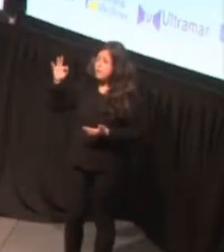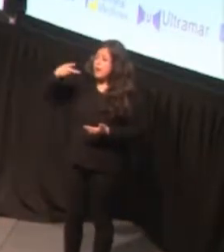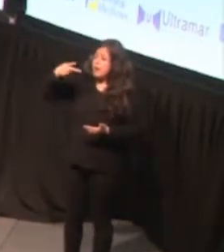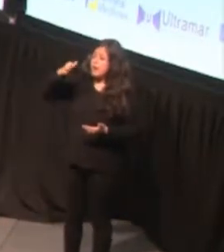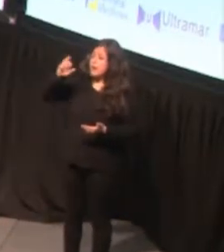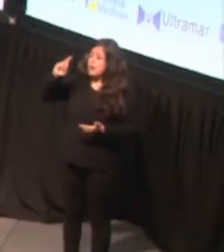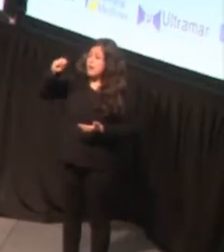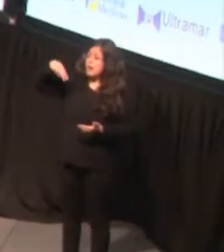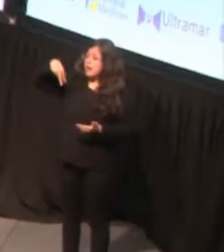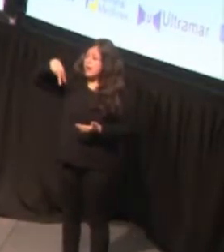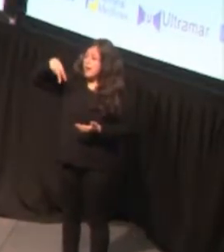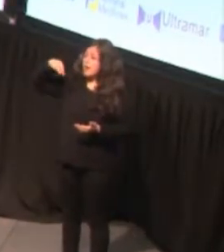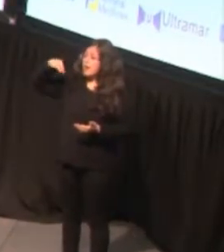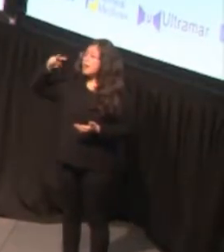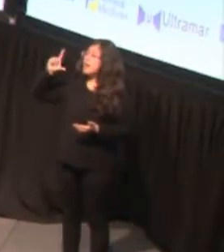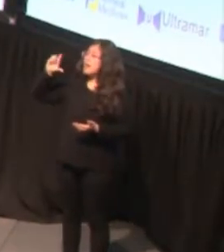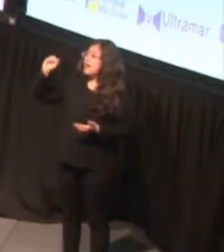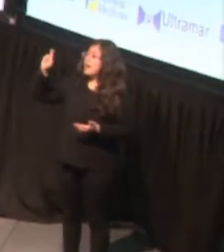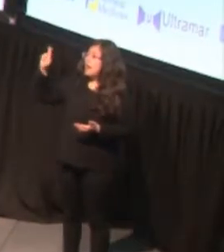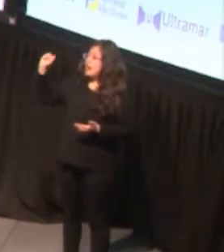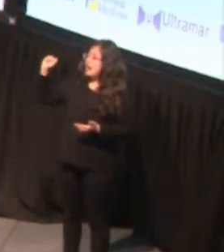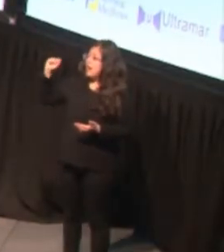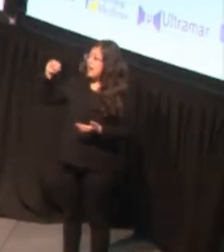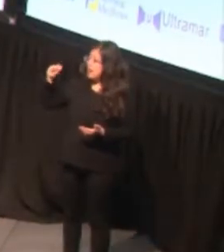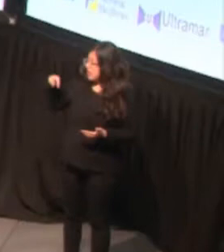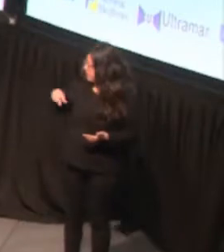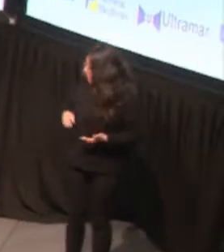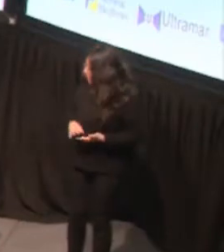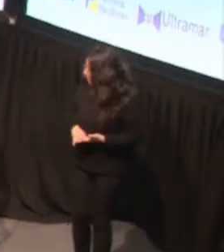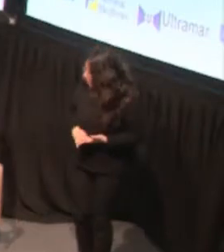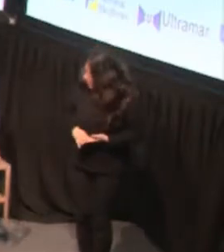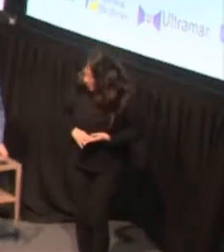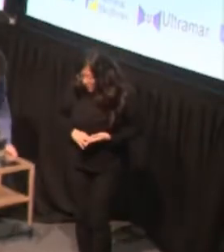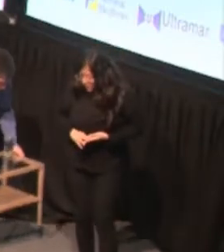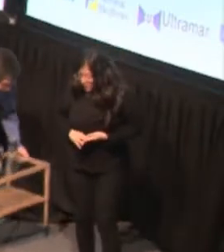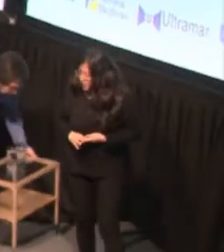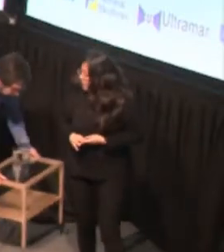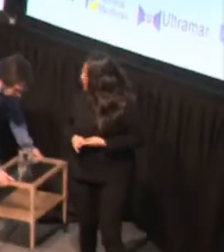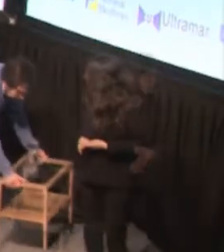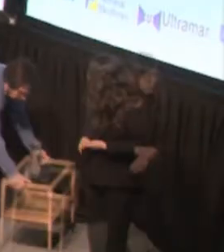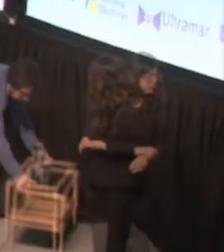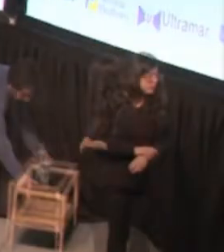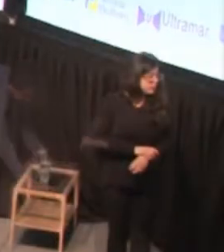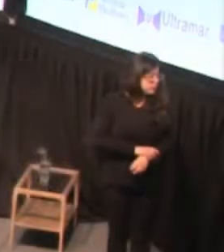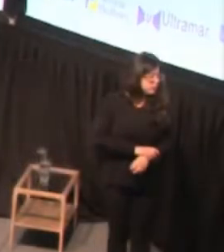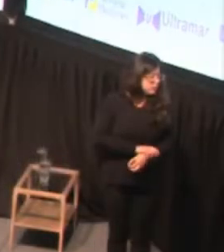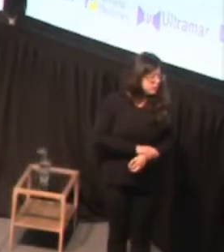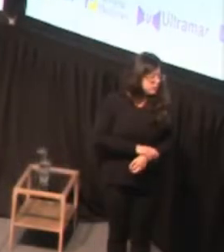OIT, señor Fabio Bertranú, para que puedan llevar a cabo la firma de este convenio.